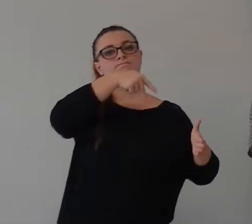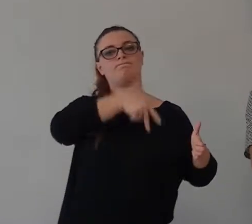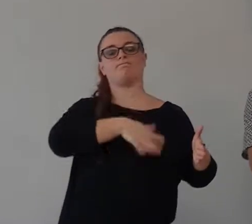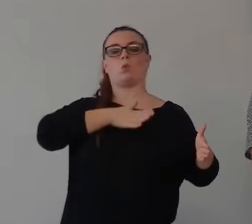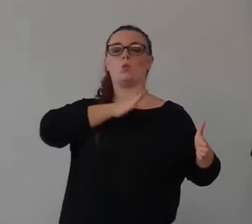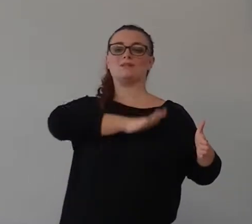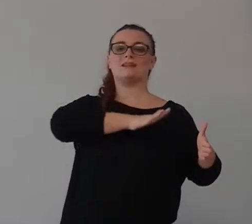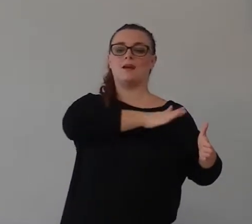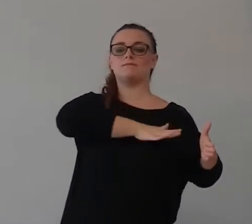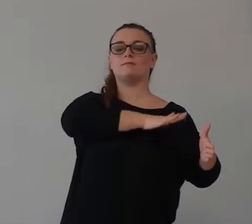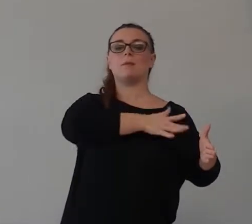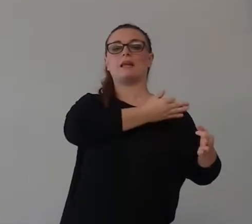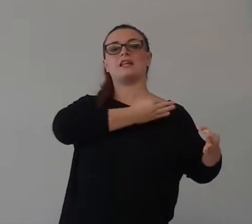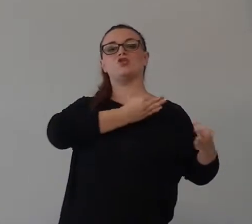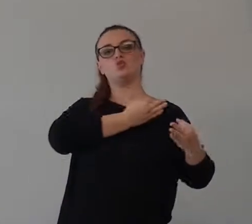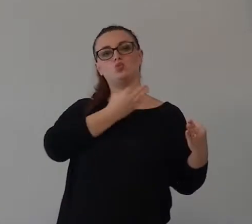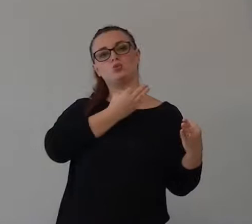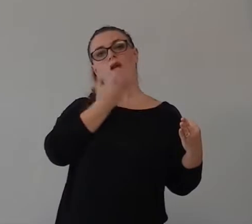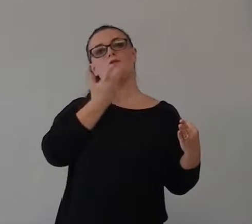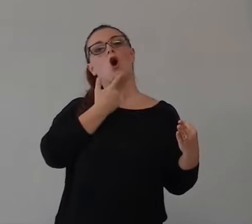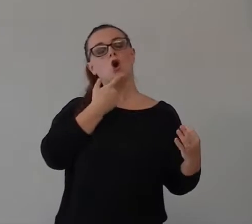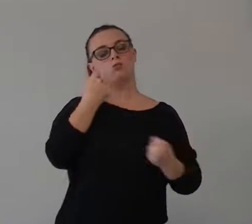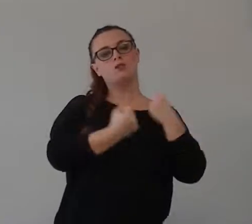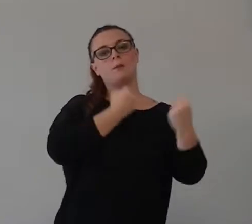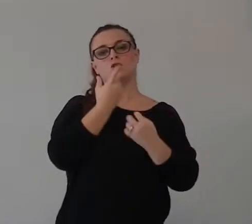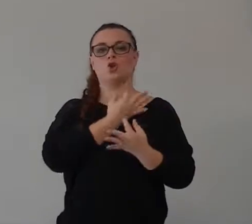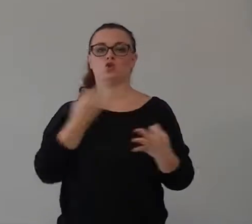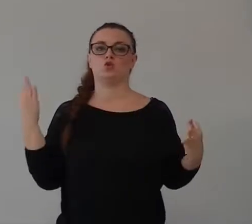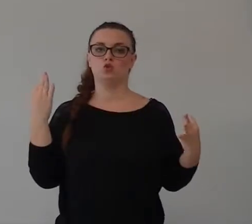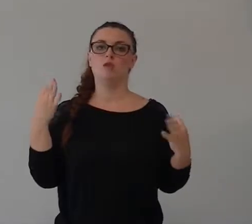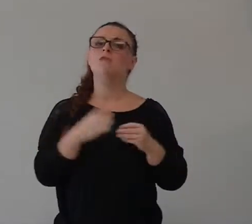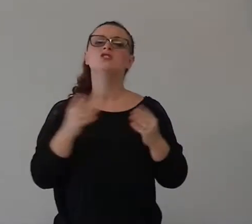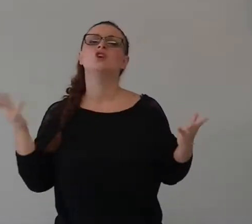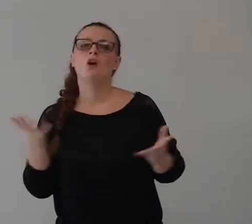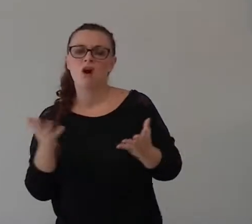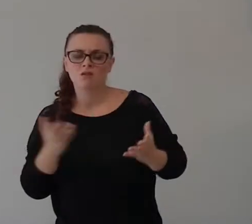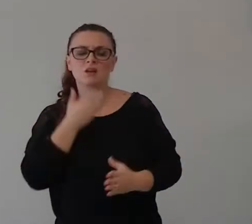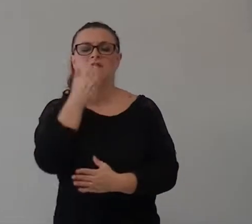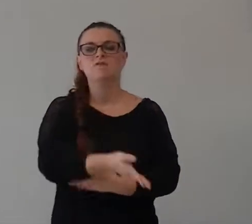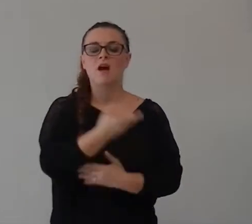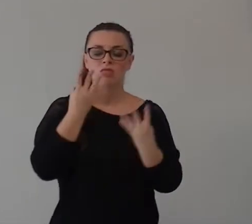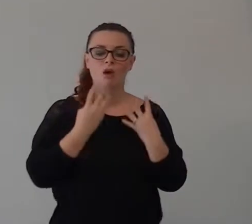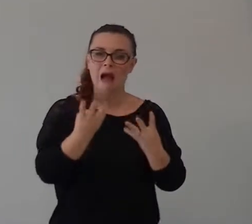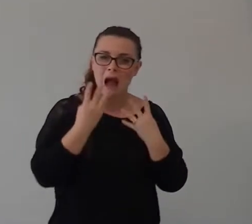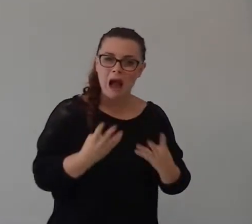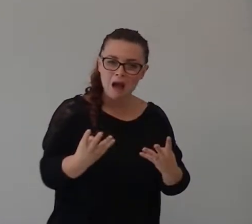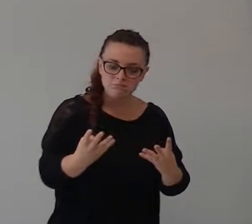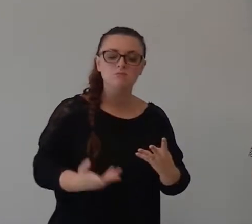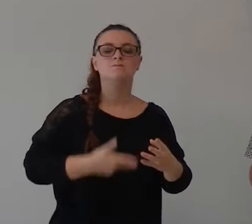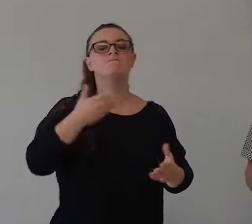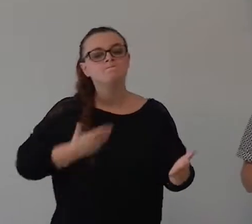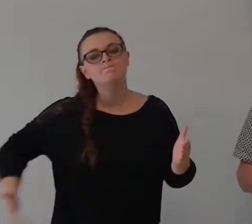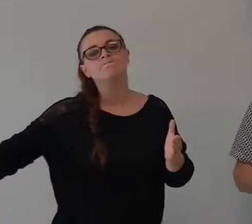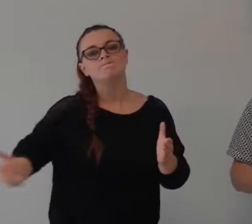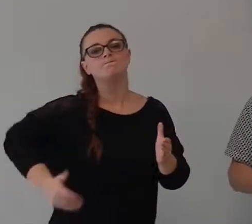Io sono qua, cosa posso fare? Vado a spigolare, vado a prendere le spighe nei campi.